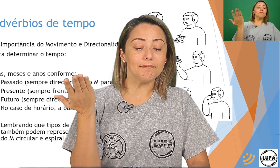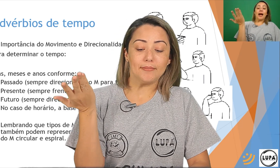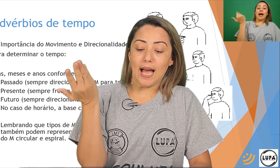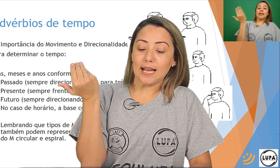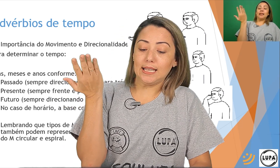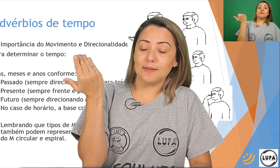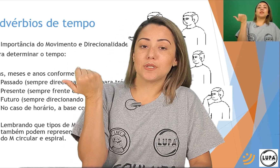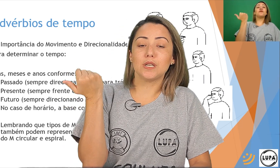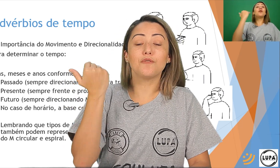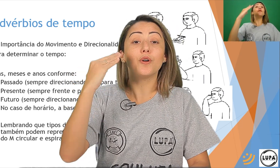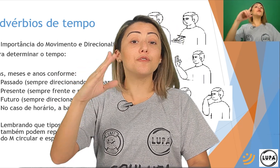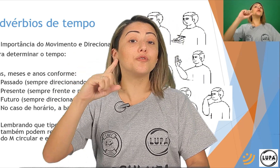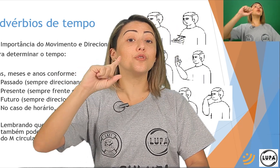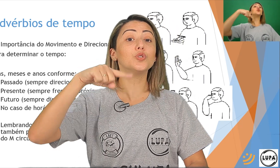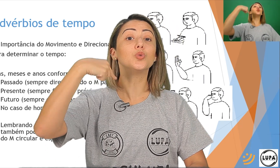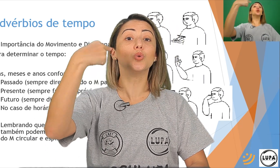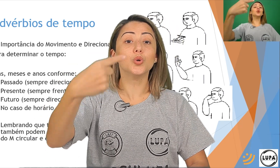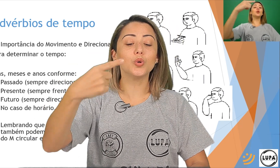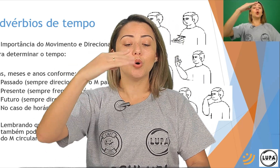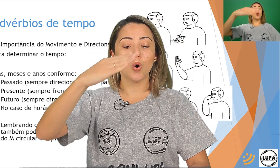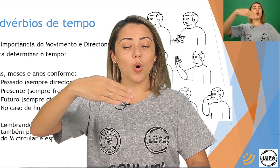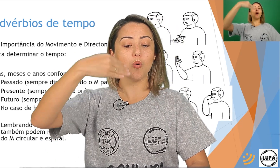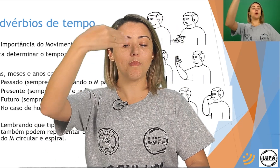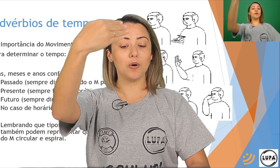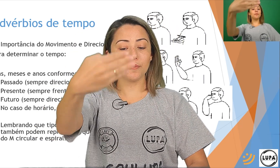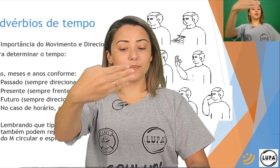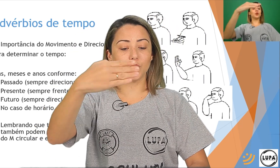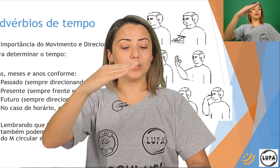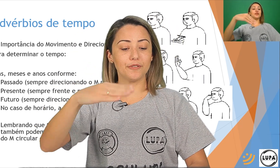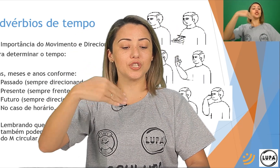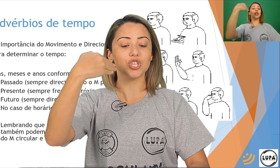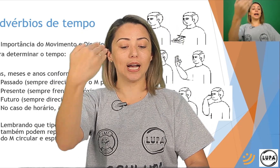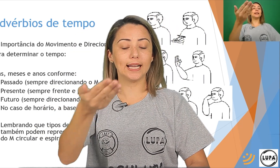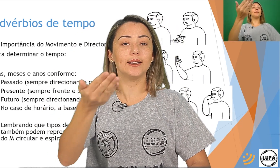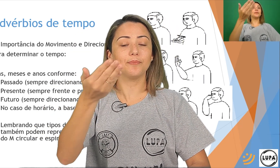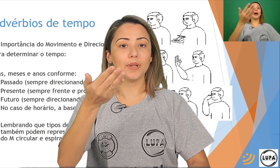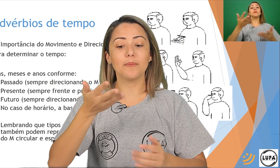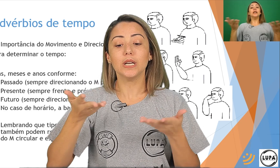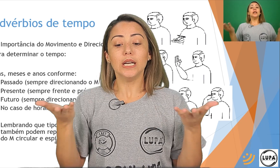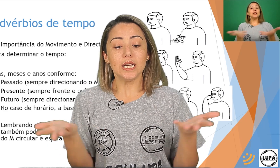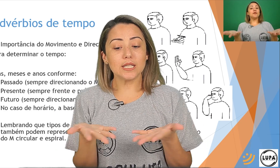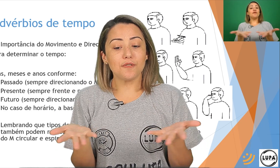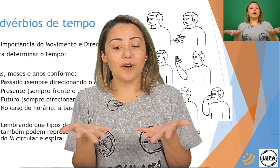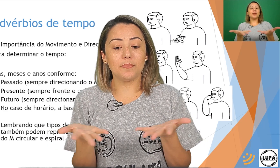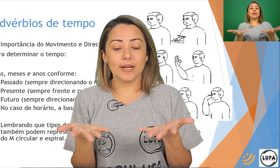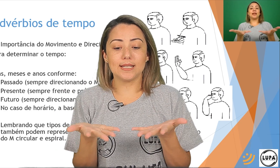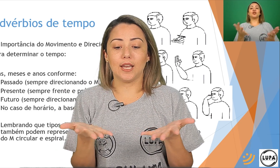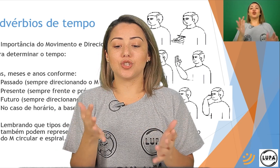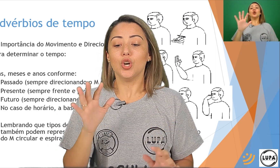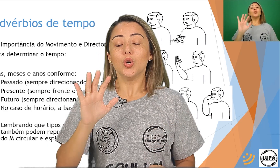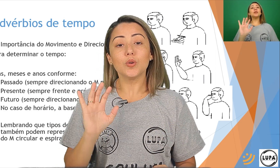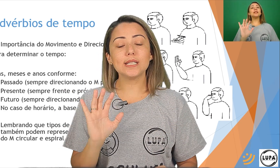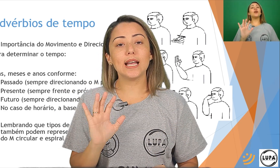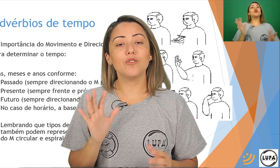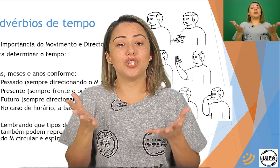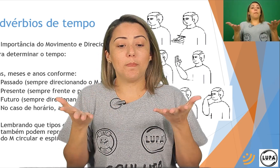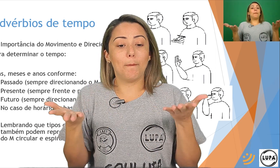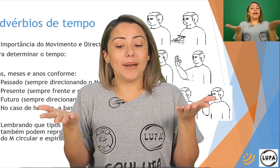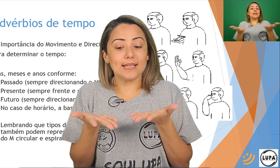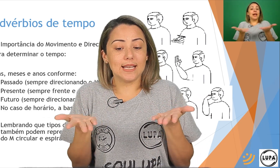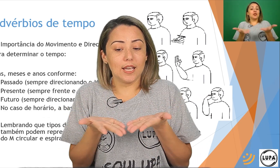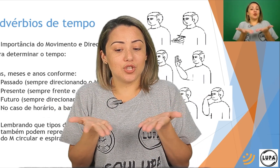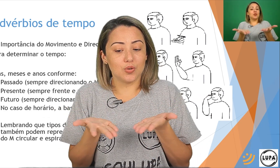fazer aqui. Se for futuro, ou com a mão toda fechada, tá? E se for presente? O sinal